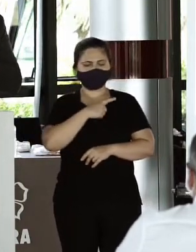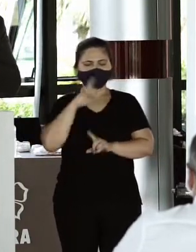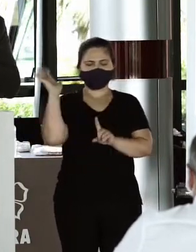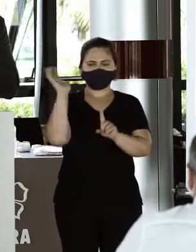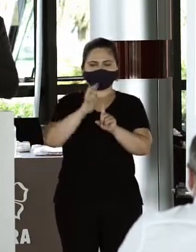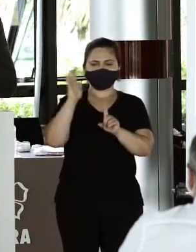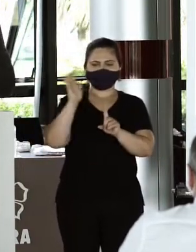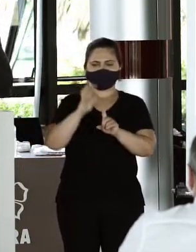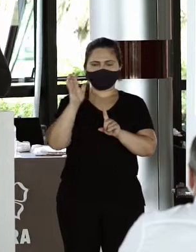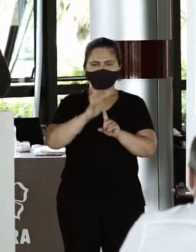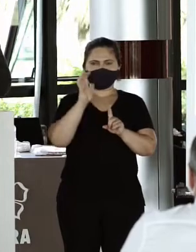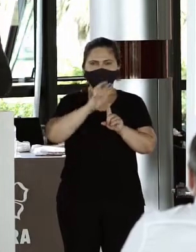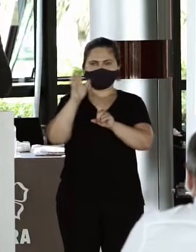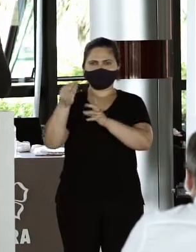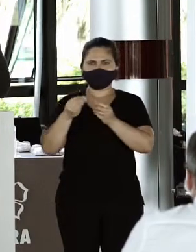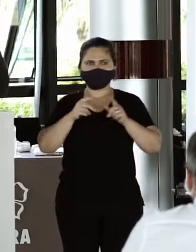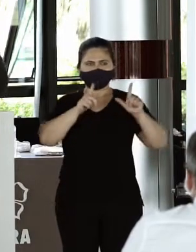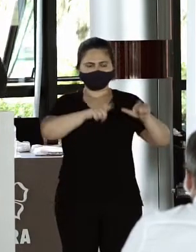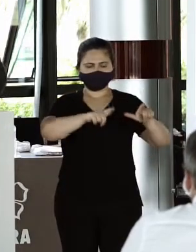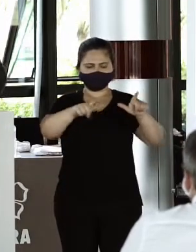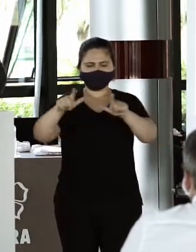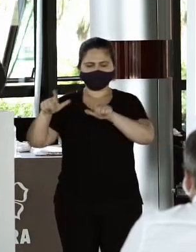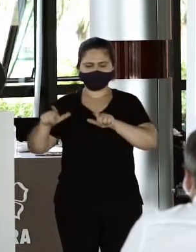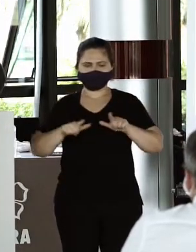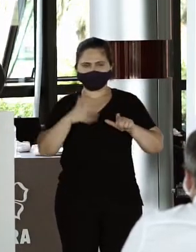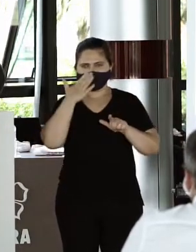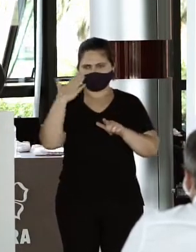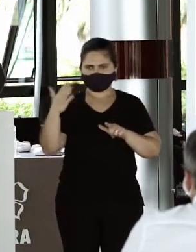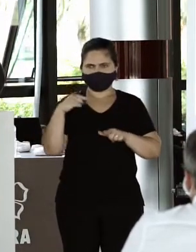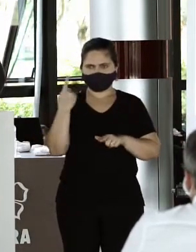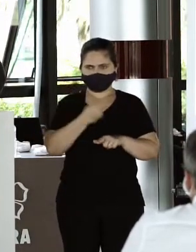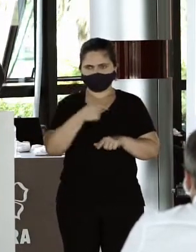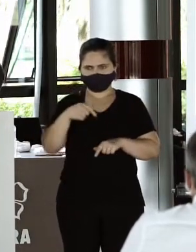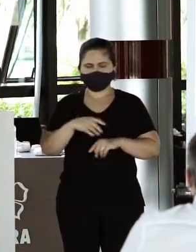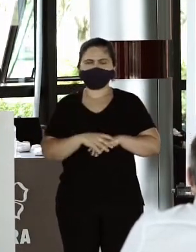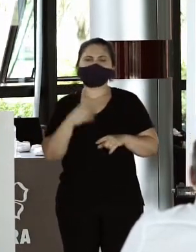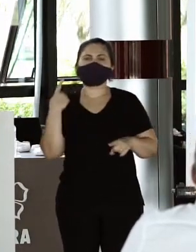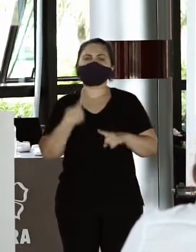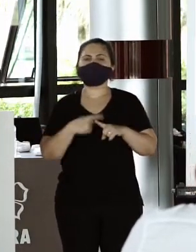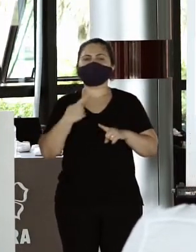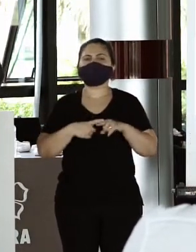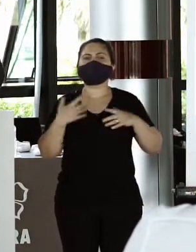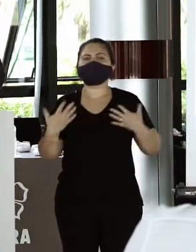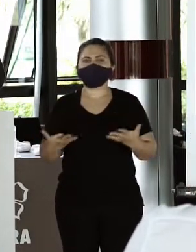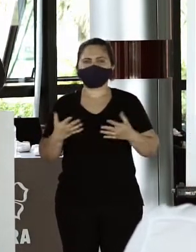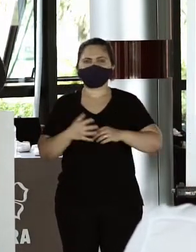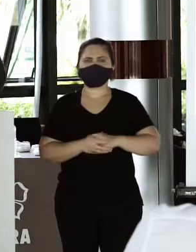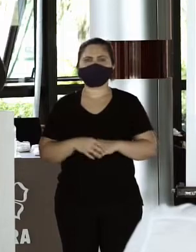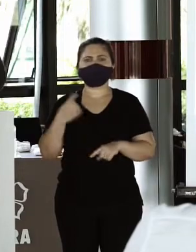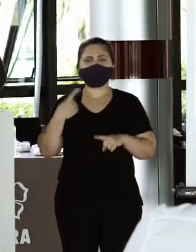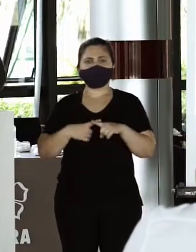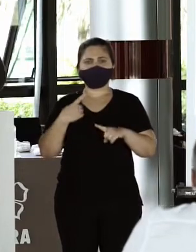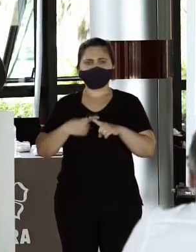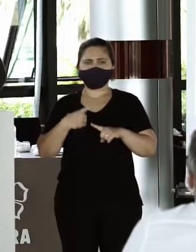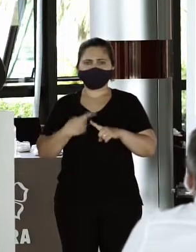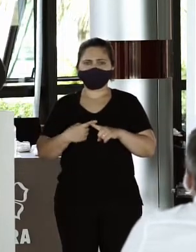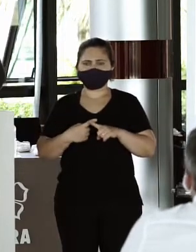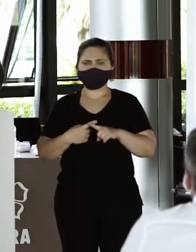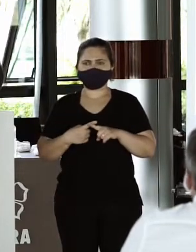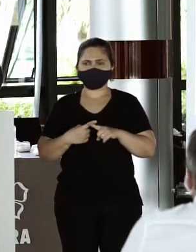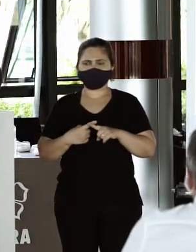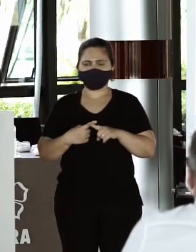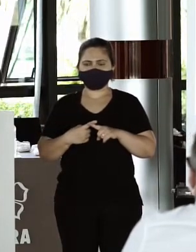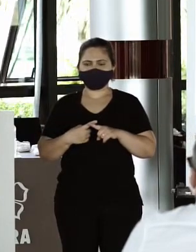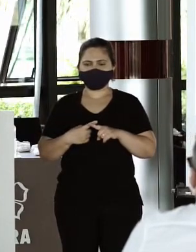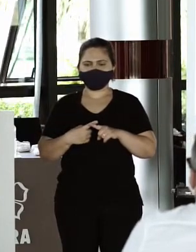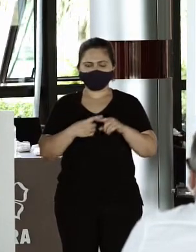influência do meio adjacente a gente aqui. Por quê? Porque, pessoal, um